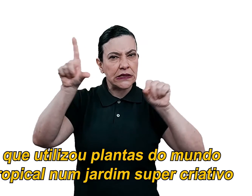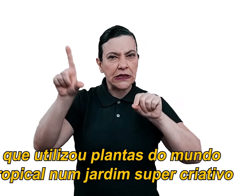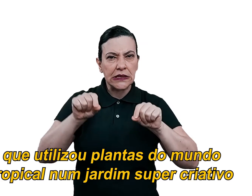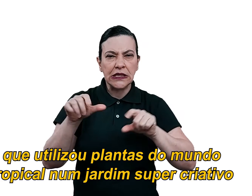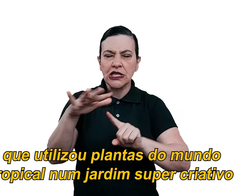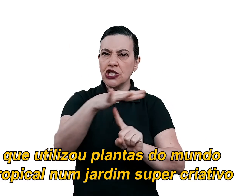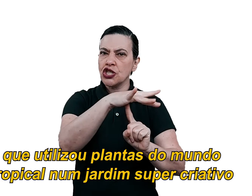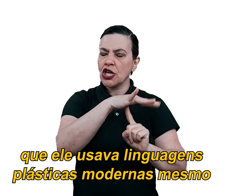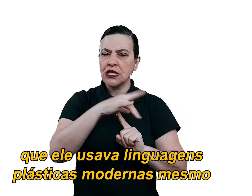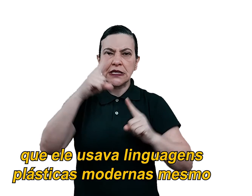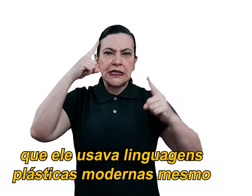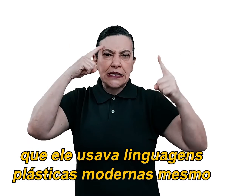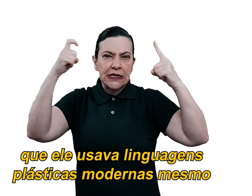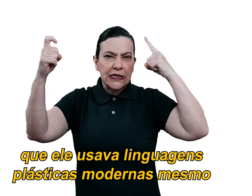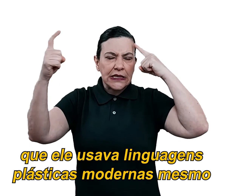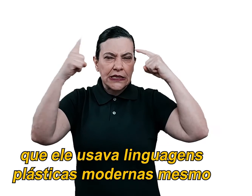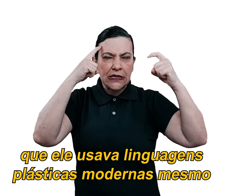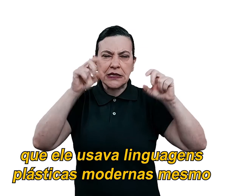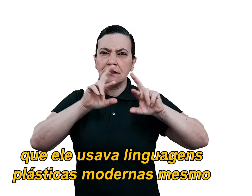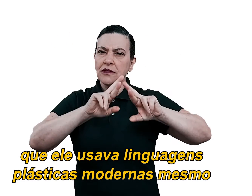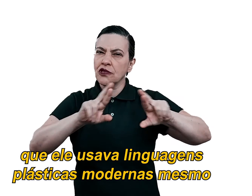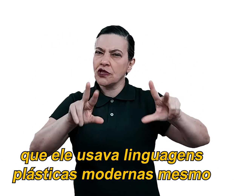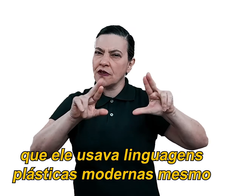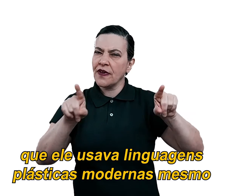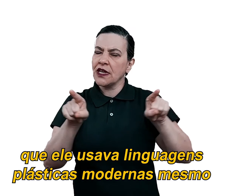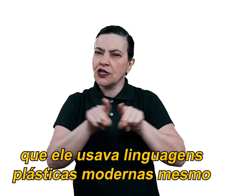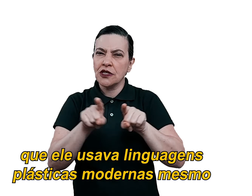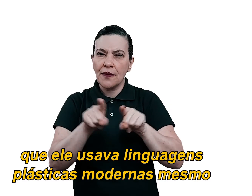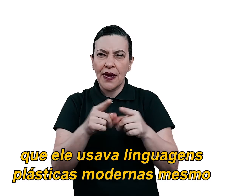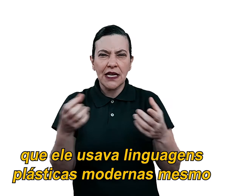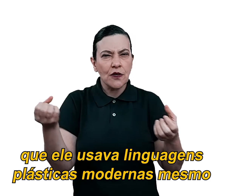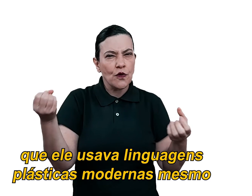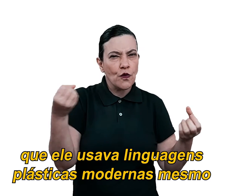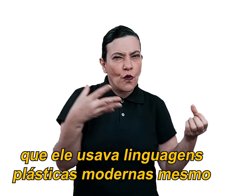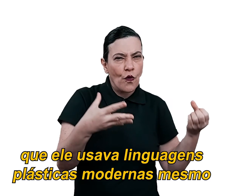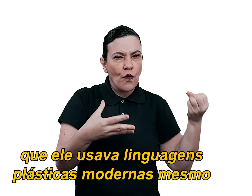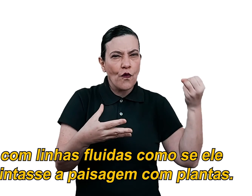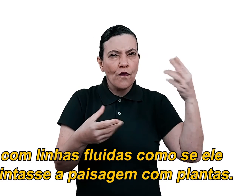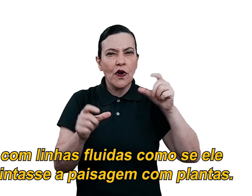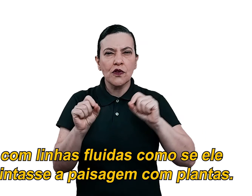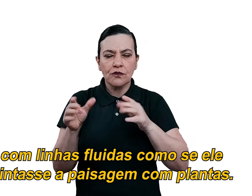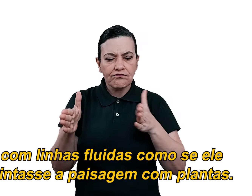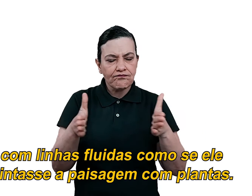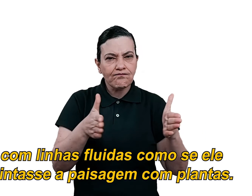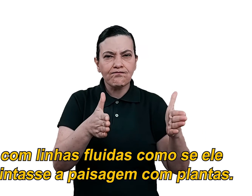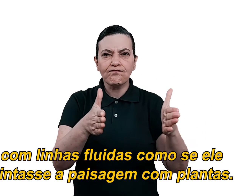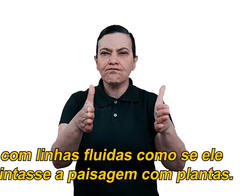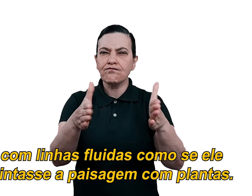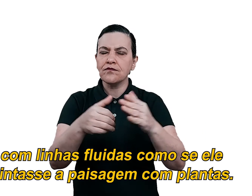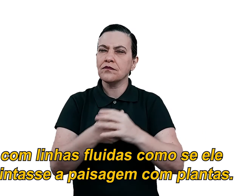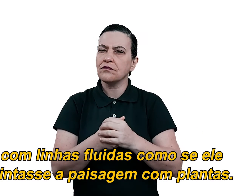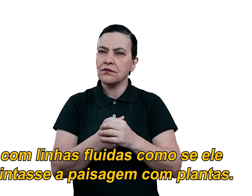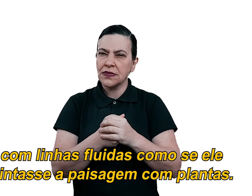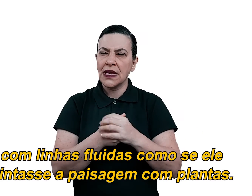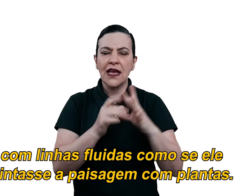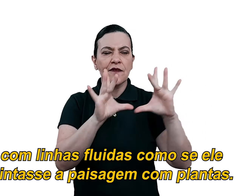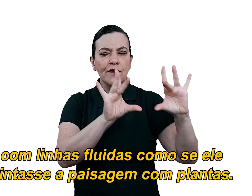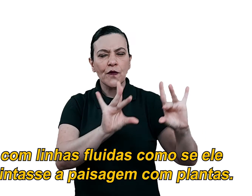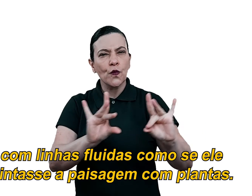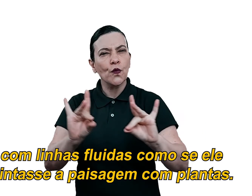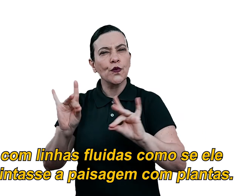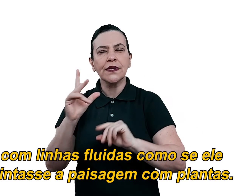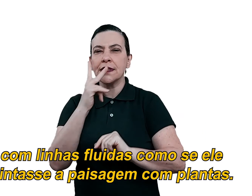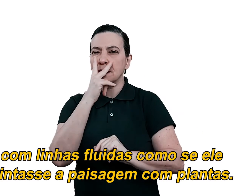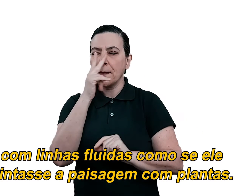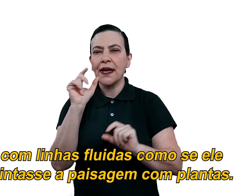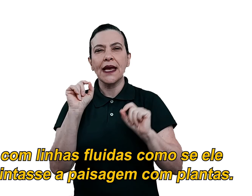super criativos, não é, que ele usava linguagens plásticas modernas mesmo, com linhas fluidas, como se ele